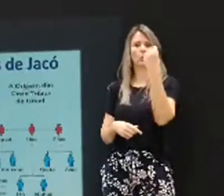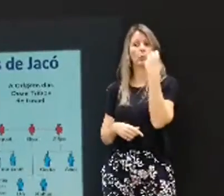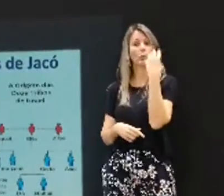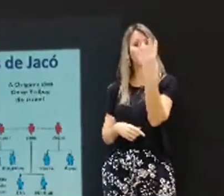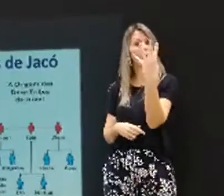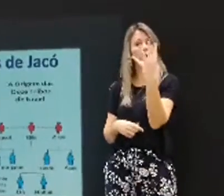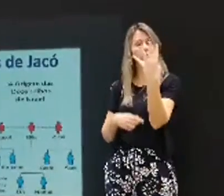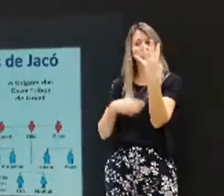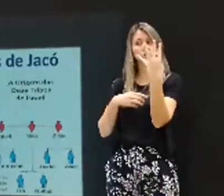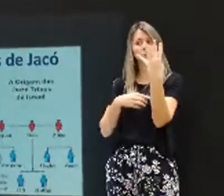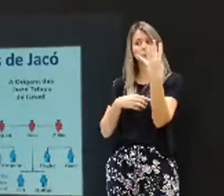teve 4